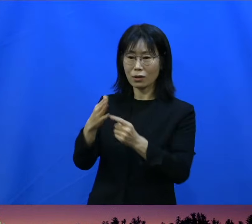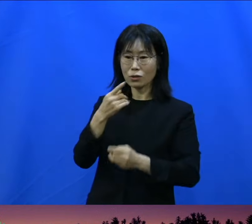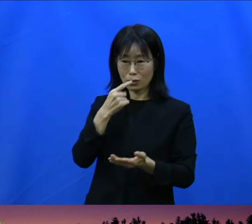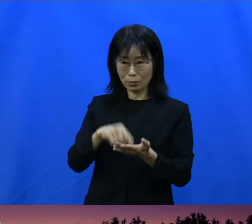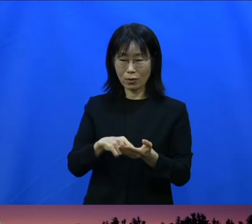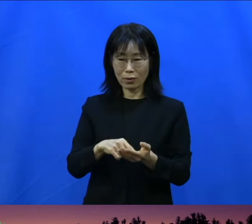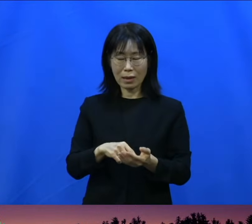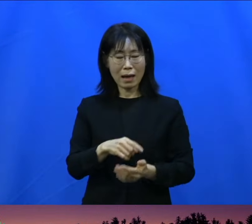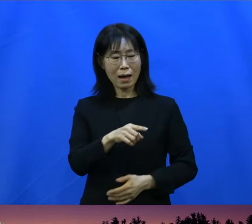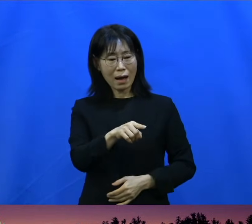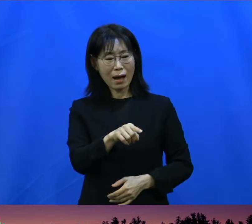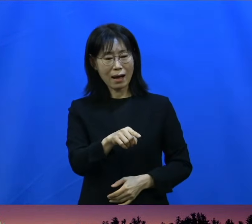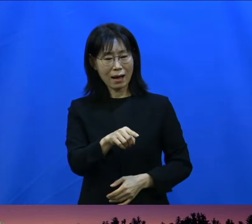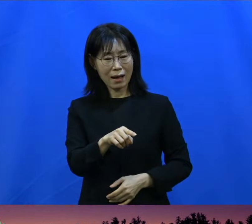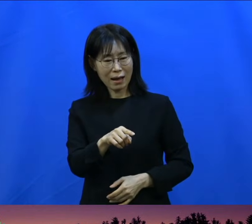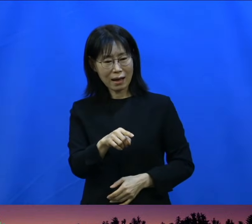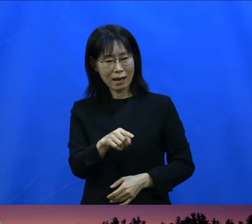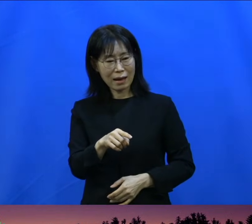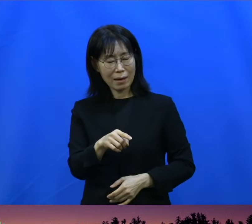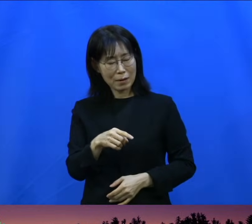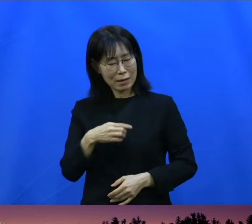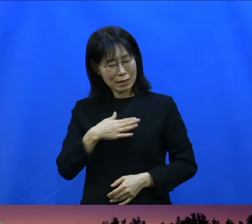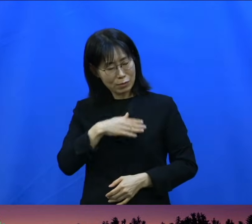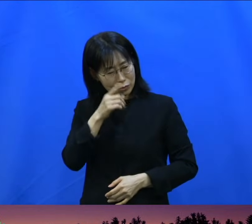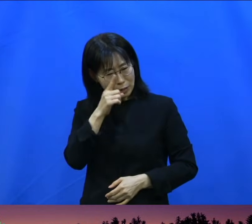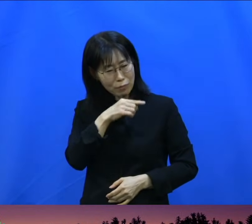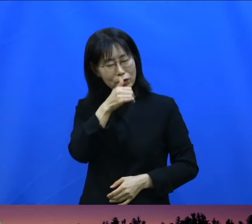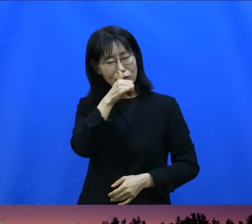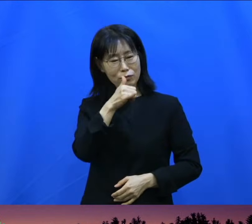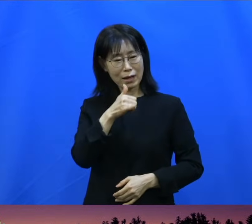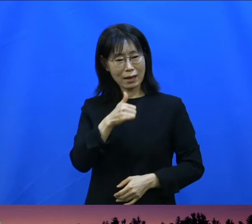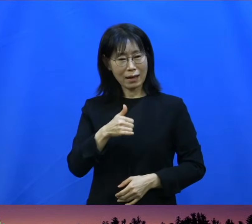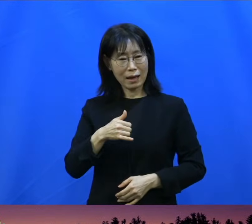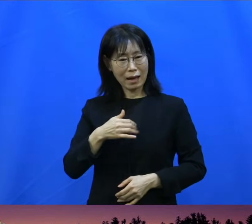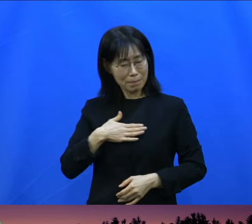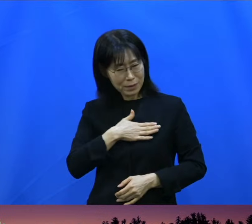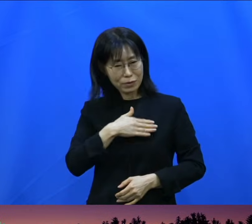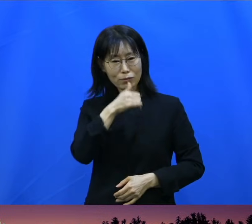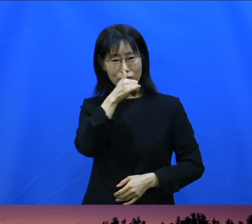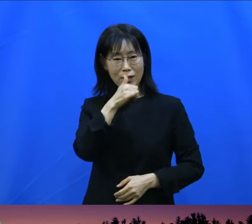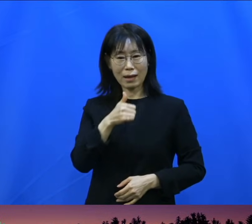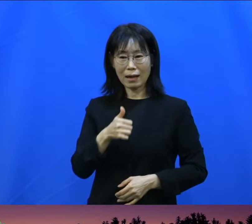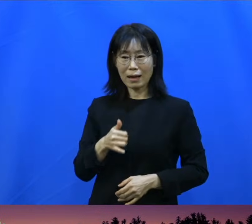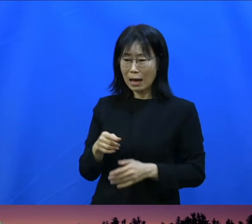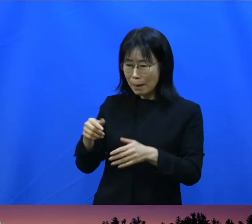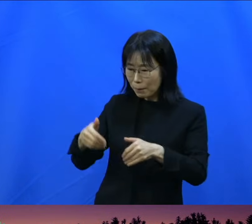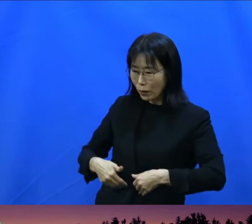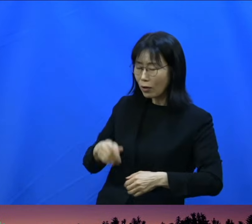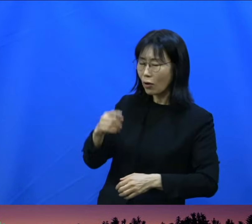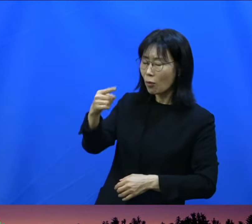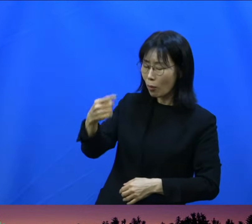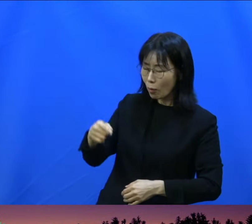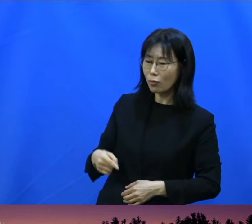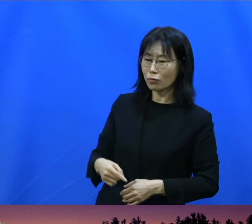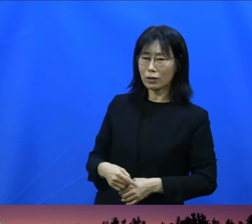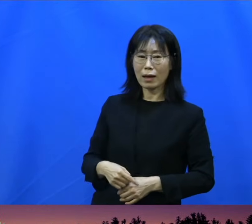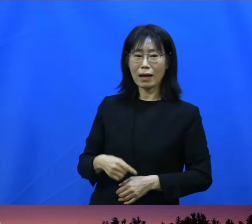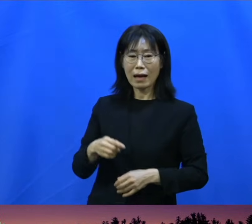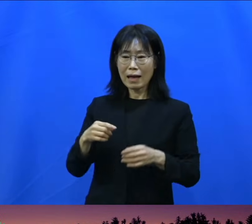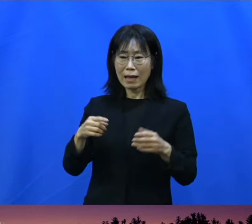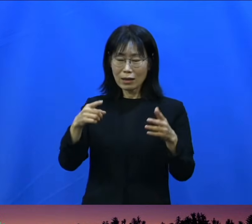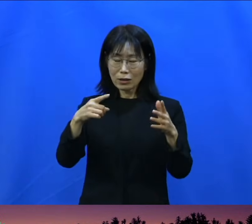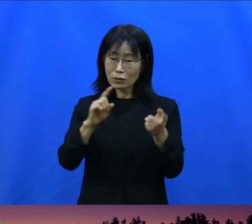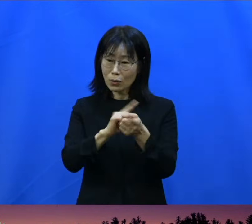그냥 각자 따로 살면 괜찮아요. 뭐 대충 자기도 나도 막 그냥 대충 따로 살면 걸릴 게 없어요. 뭐 안